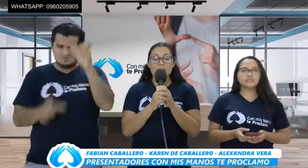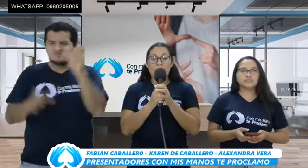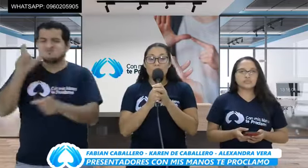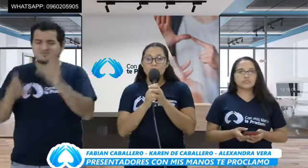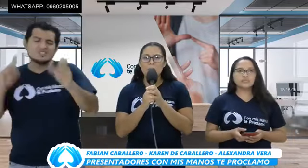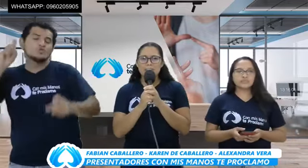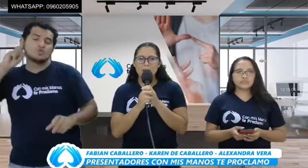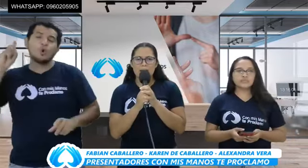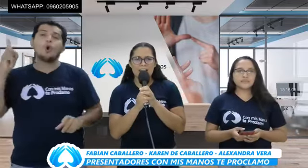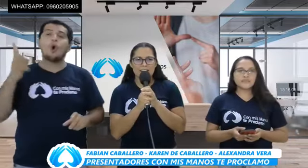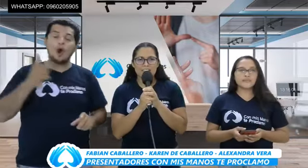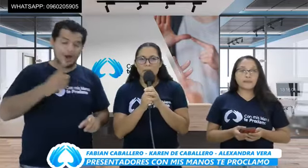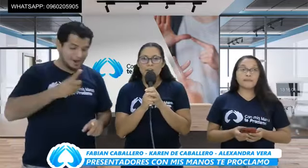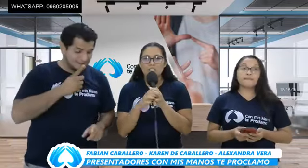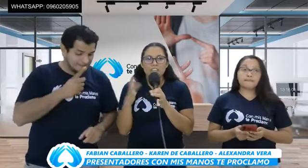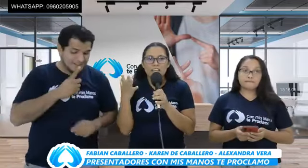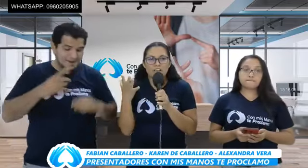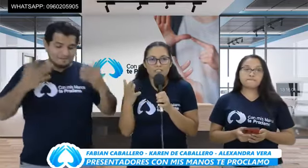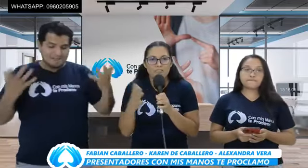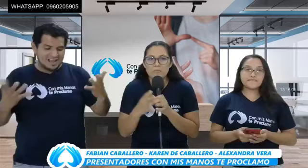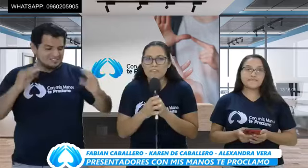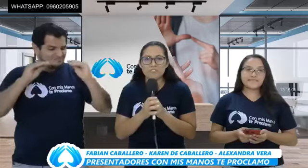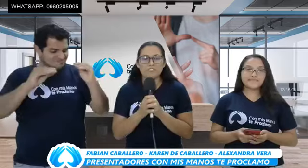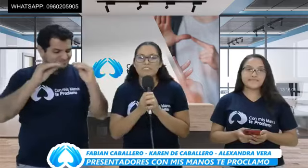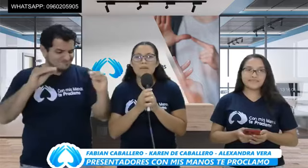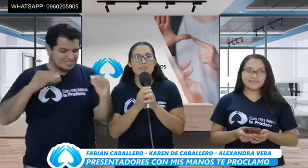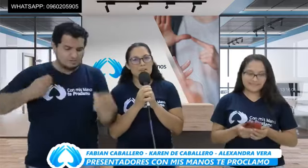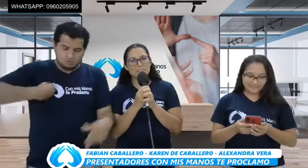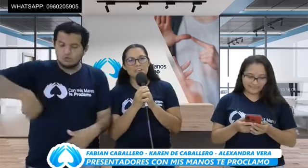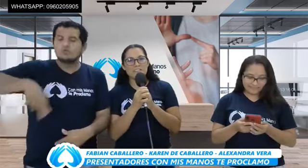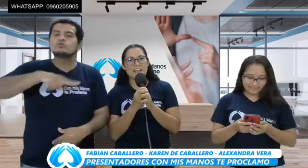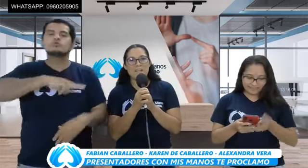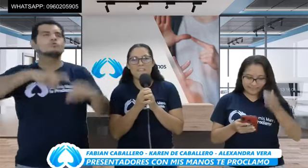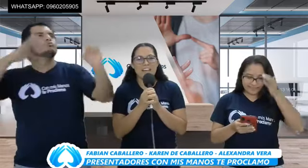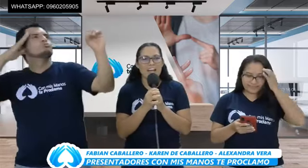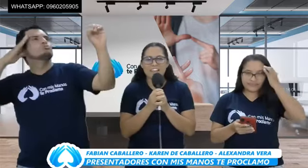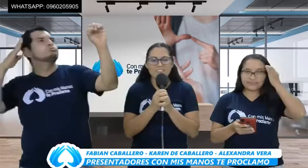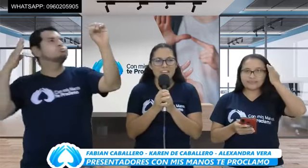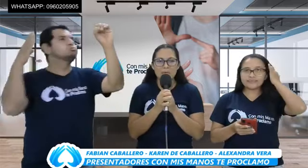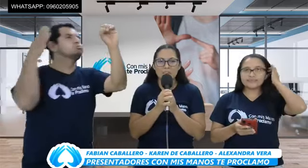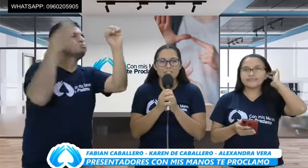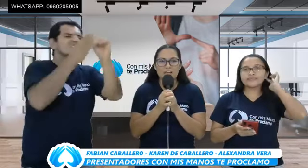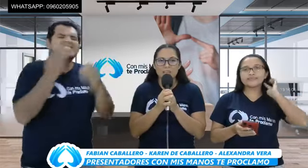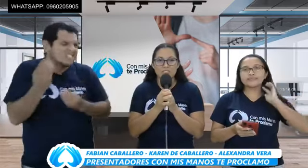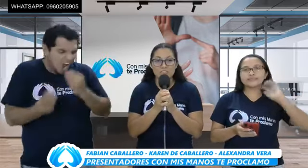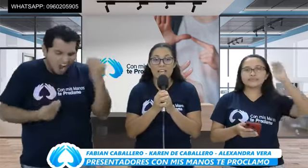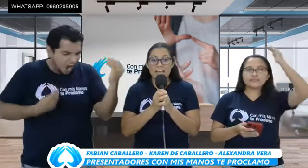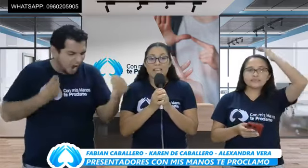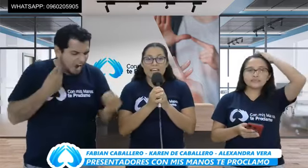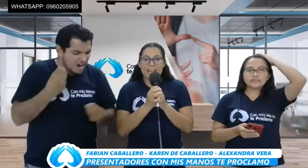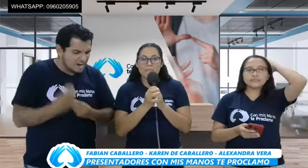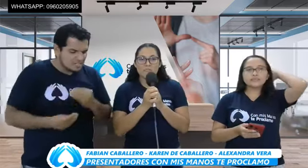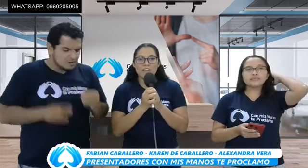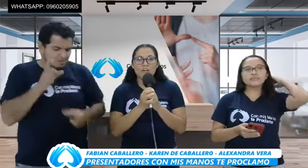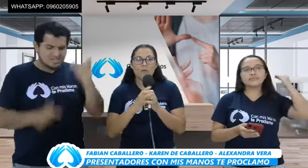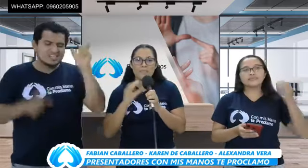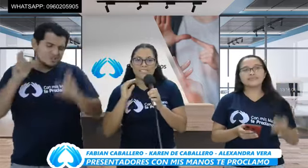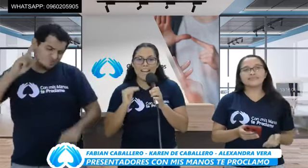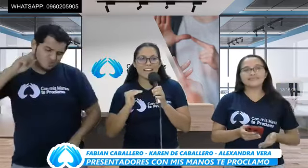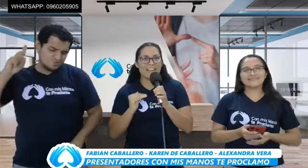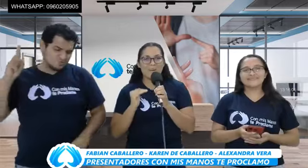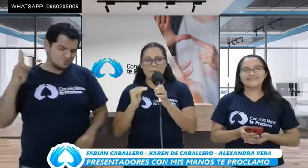sordos, pues, muchas veces van a la iglesia, pero no tienen el conocimiento, no saben cuántos libros de la Biblia hay, no saben. Entonces, es muy